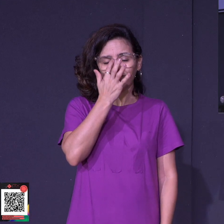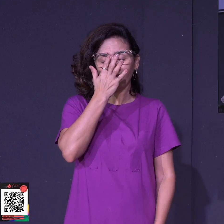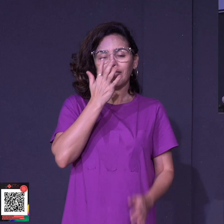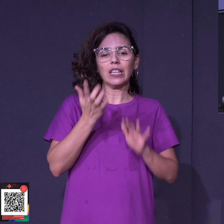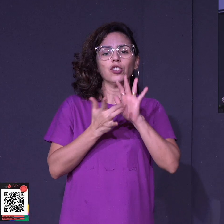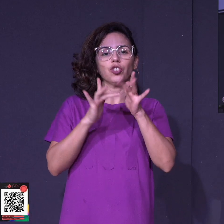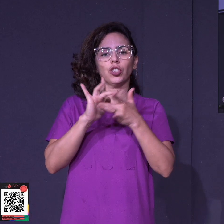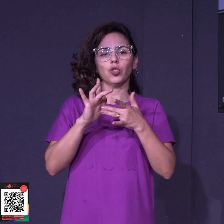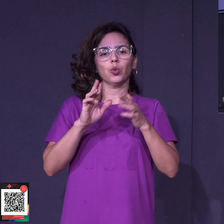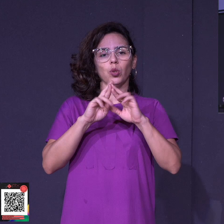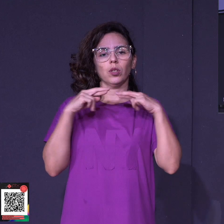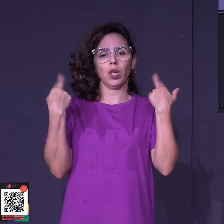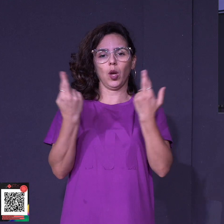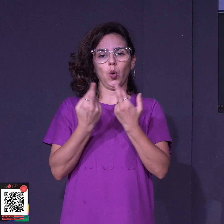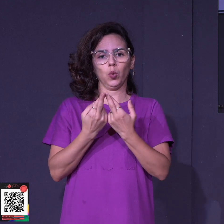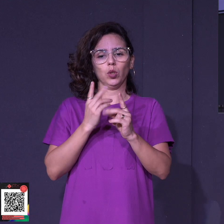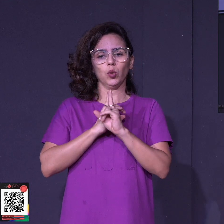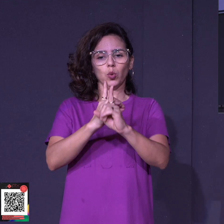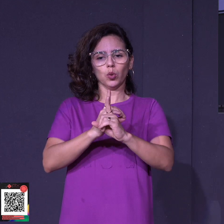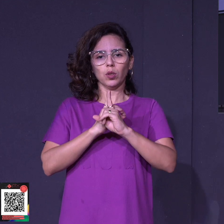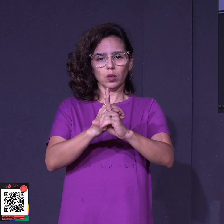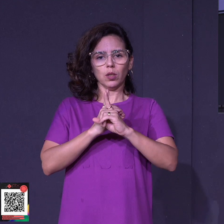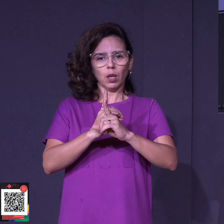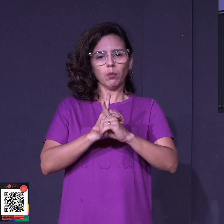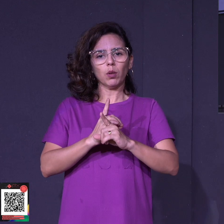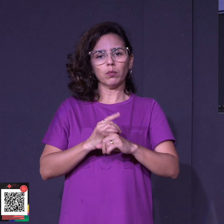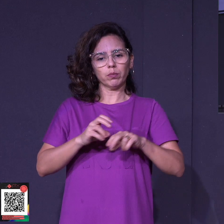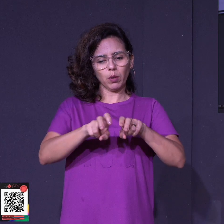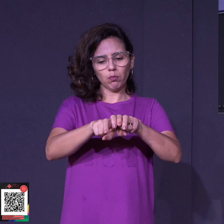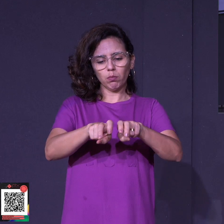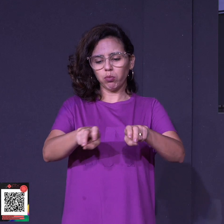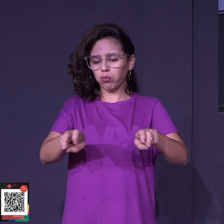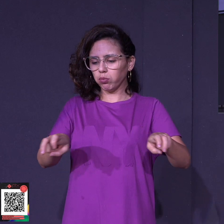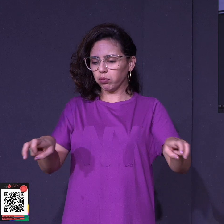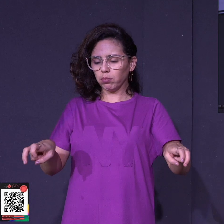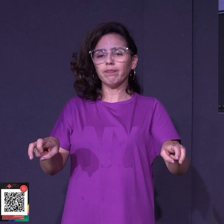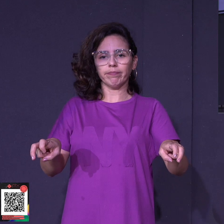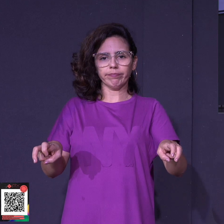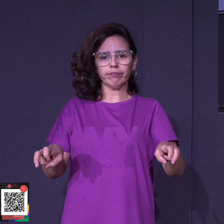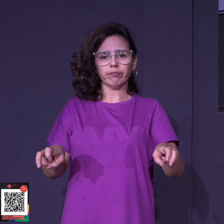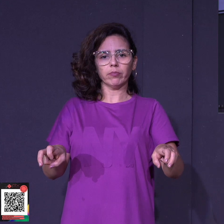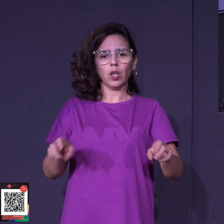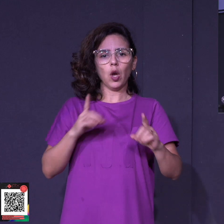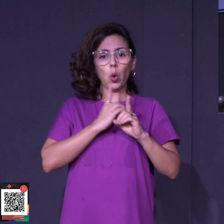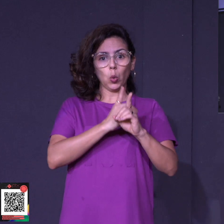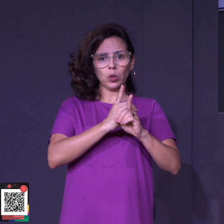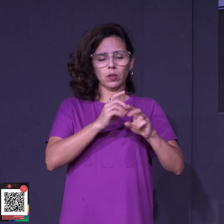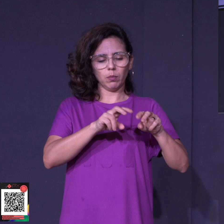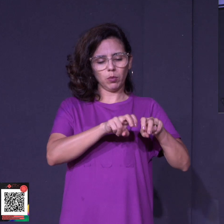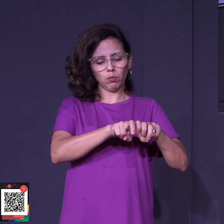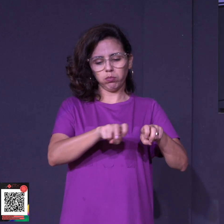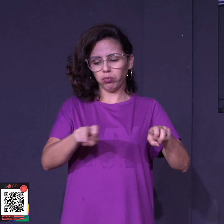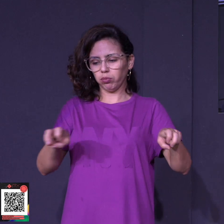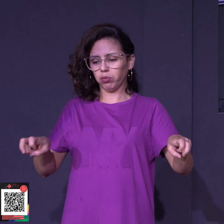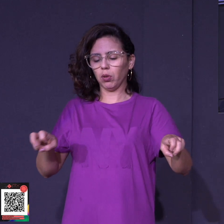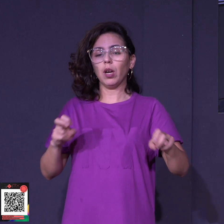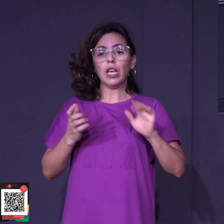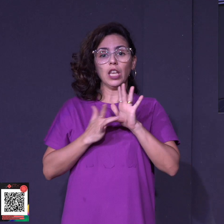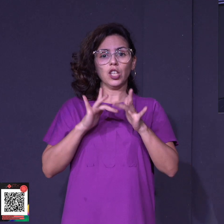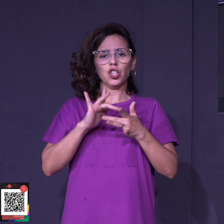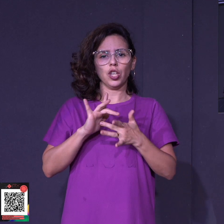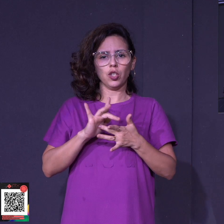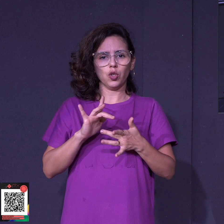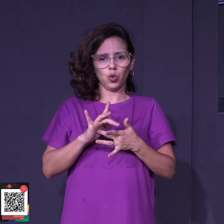mestre, vocês são servos. Se eu, sendo mestre, João capítulo 13, vos lavei